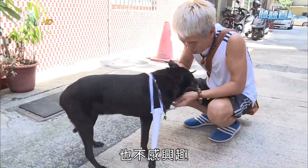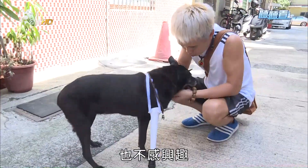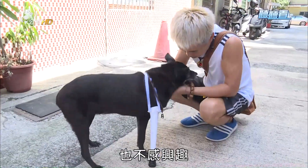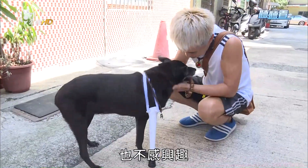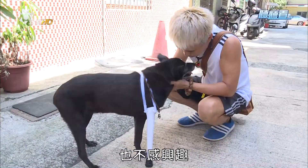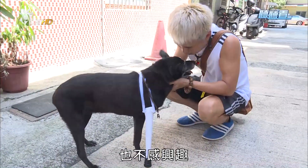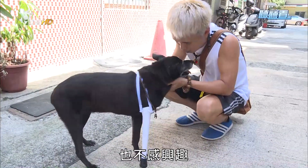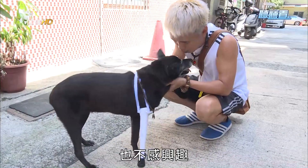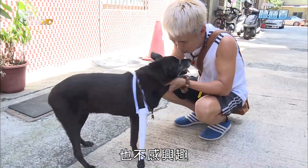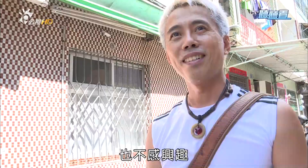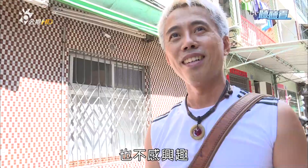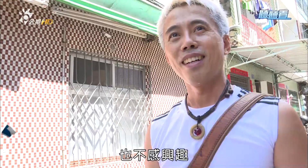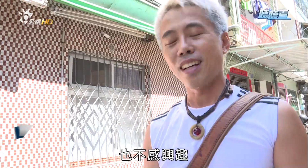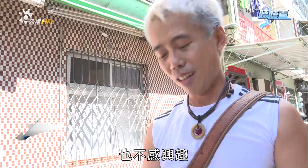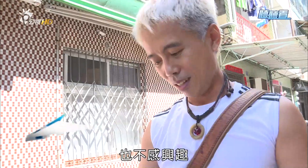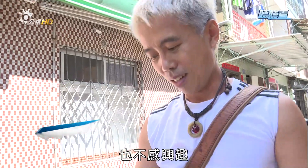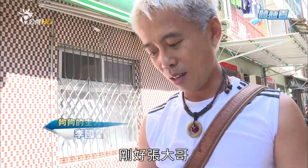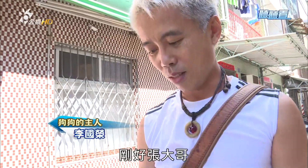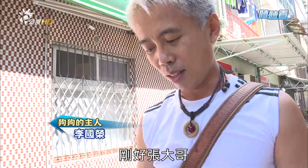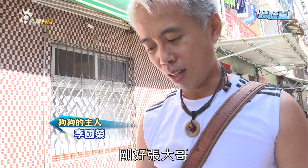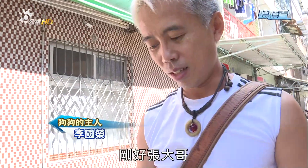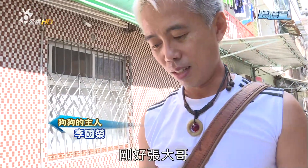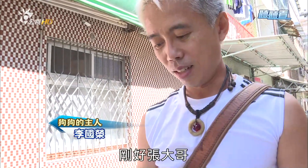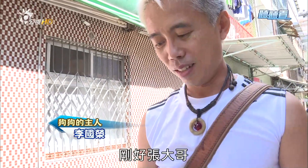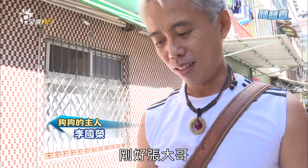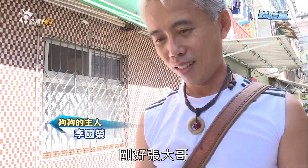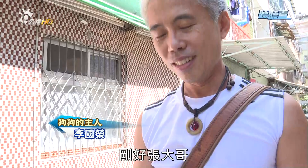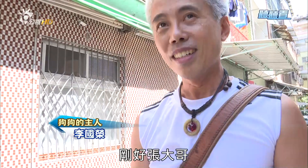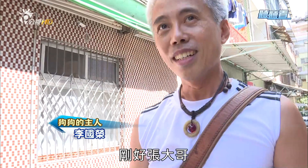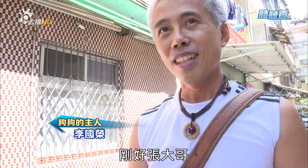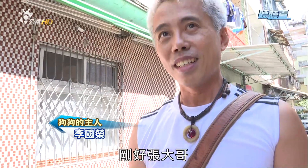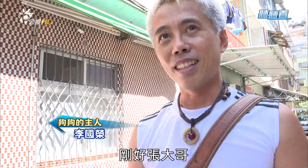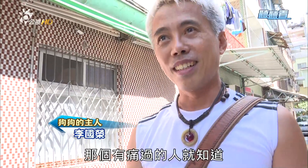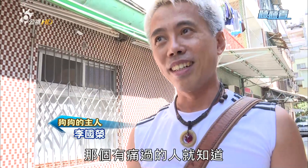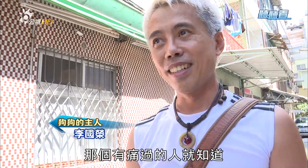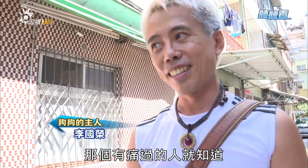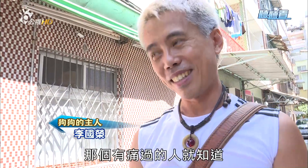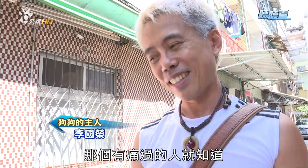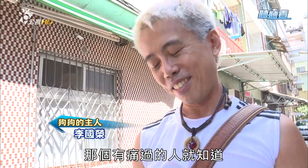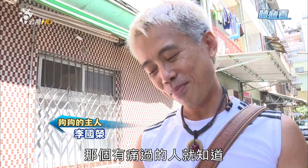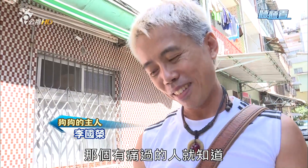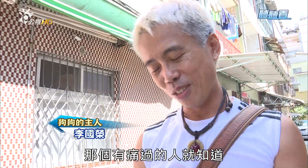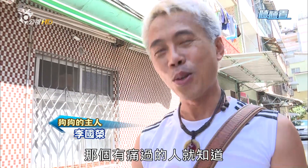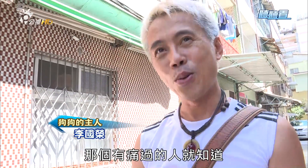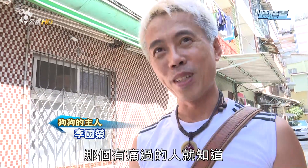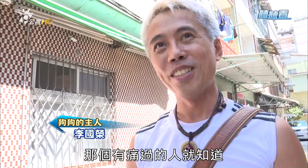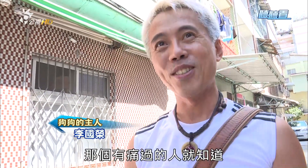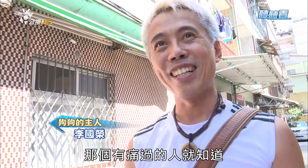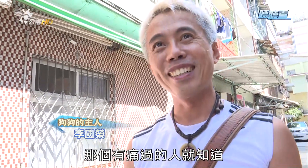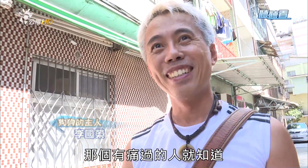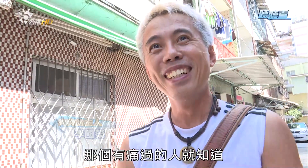不感兴趣。啊，刚好张大哥那个有通过的人就知道。